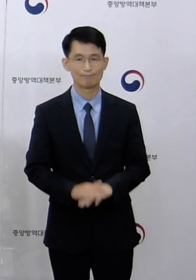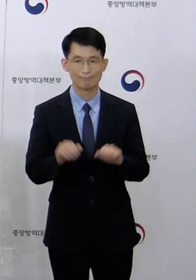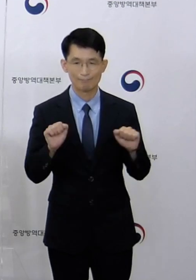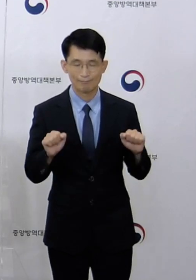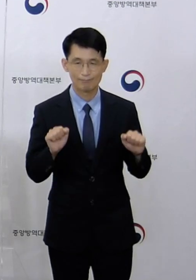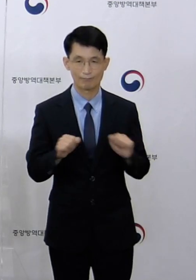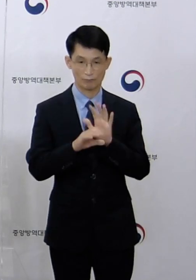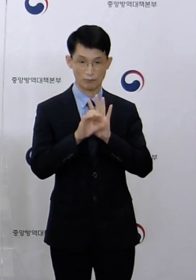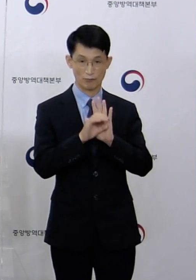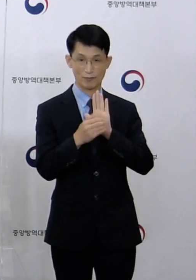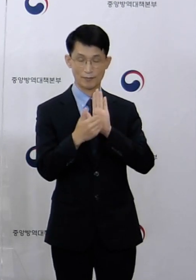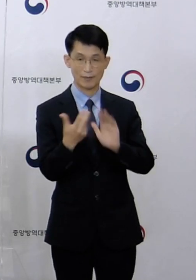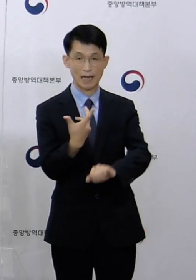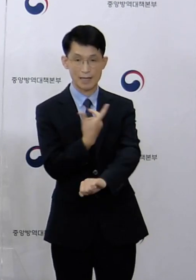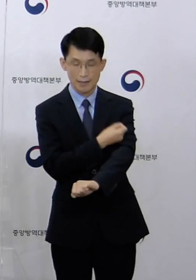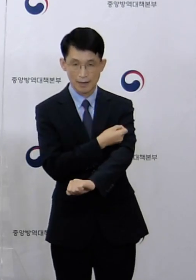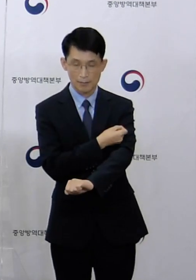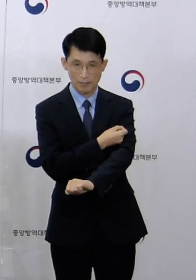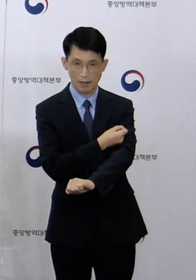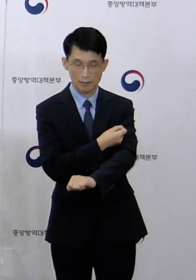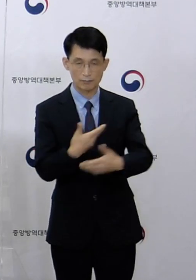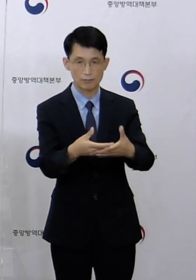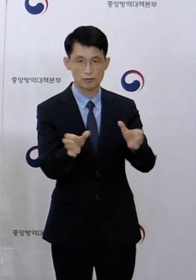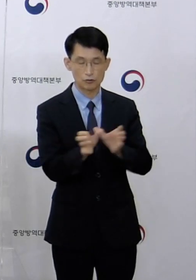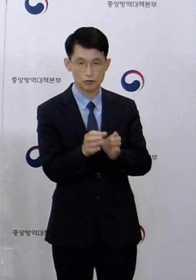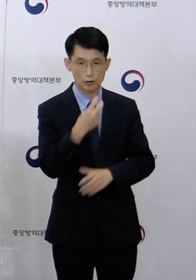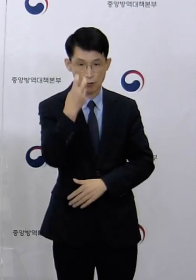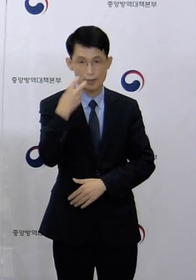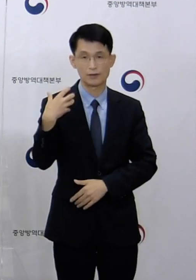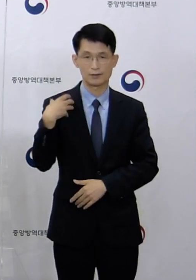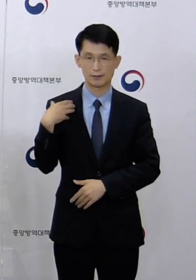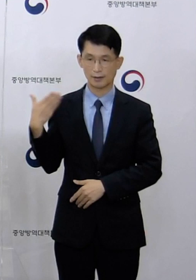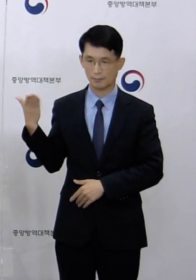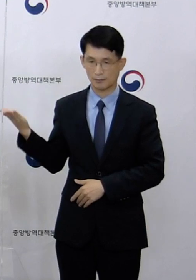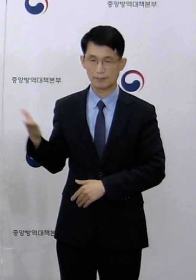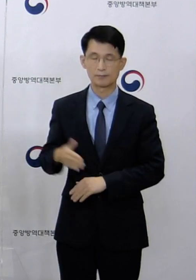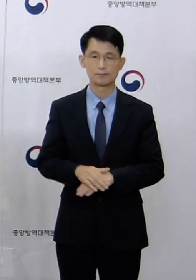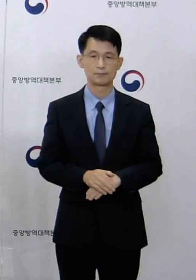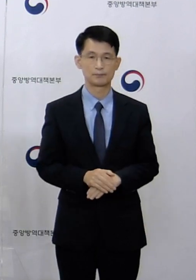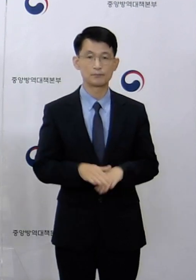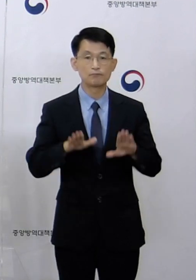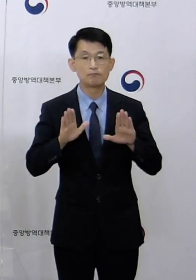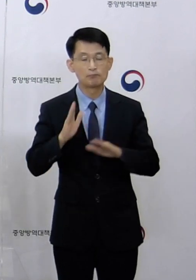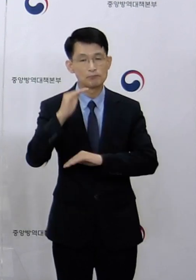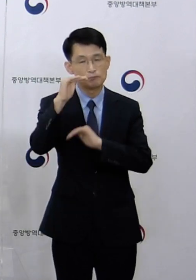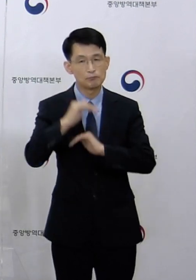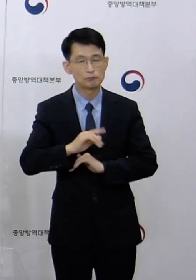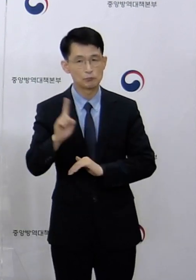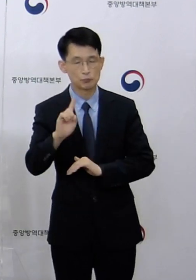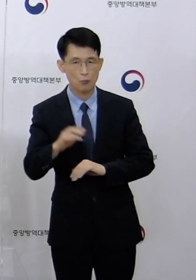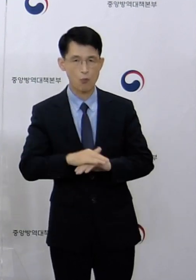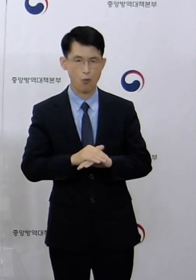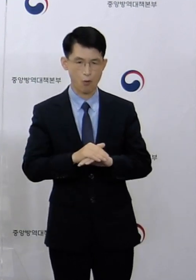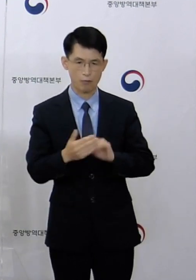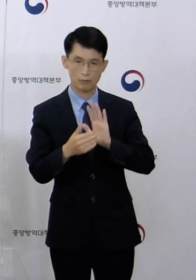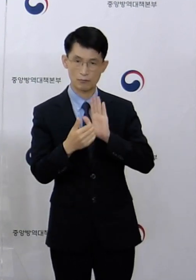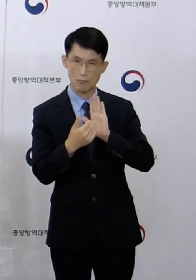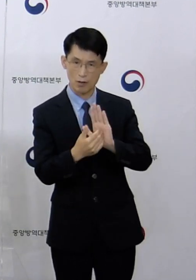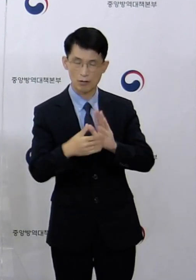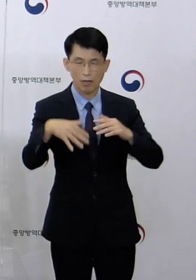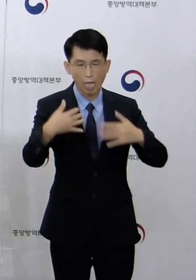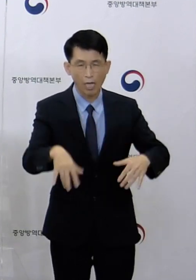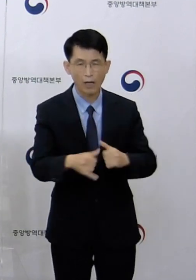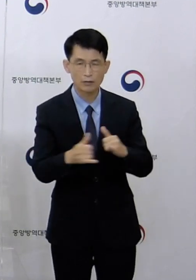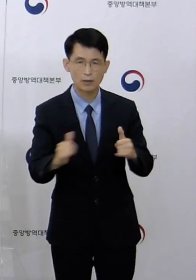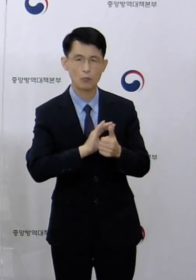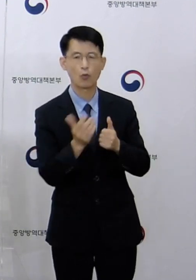안녕하십니까. 코로나19 예방접종 대응 추진단 예방접종 관리반장입니다. 오늘은 면역 저하자의 보호를 위해